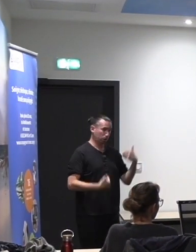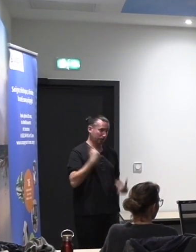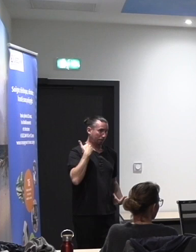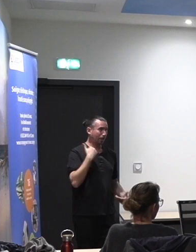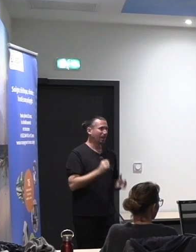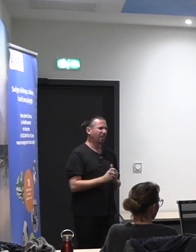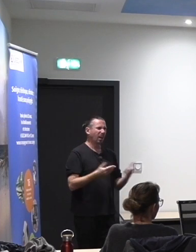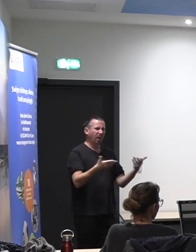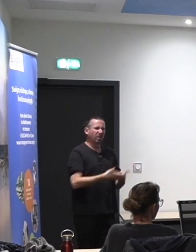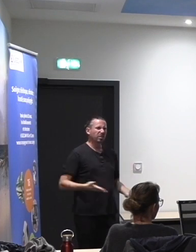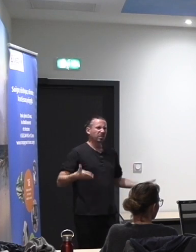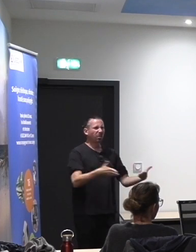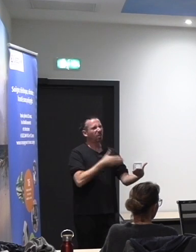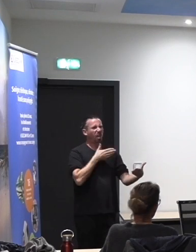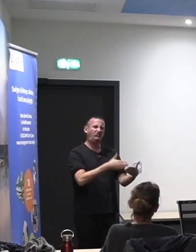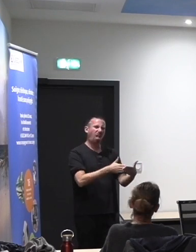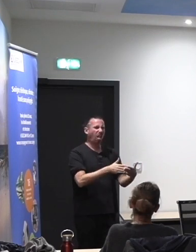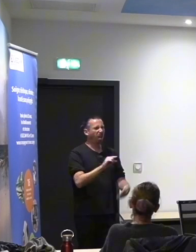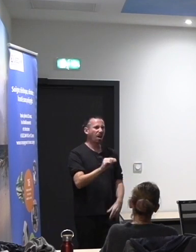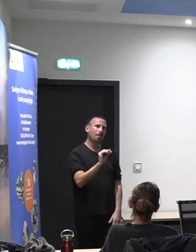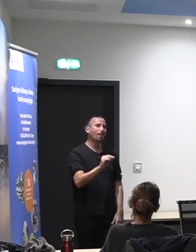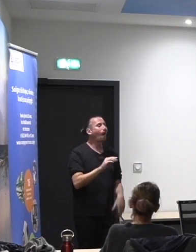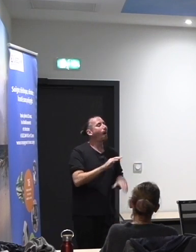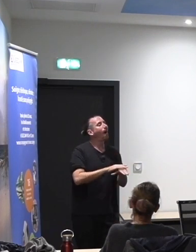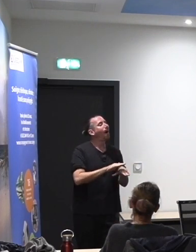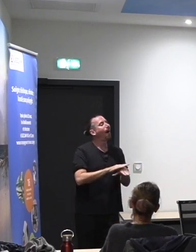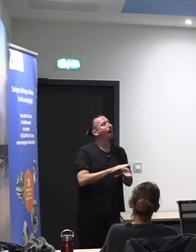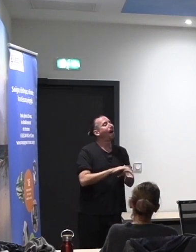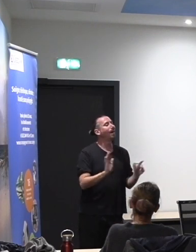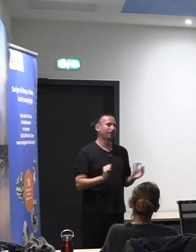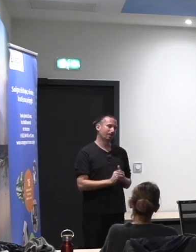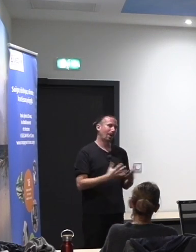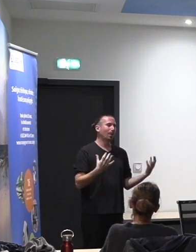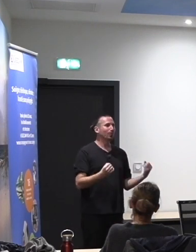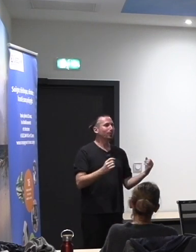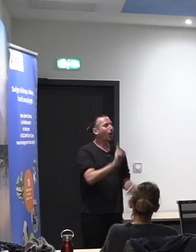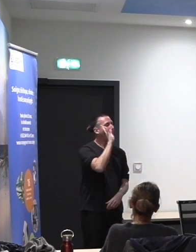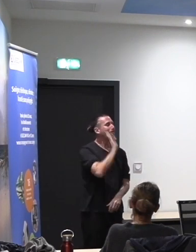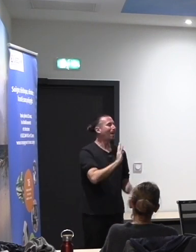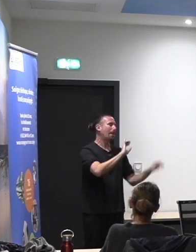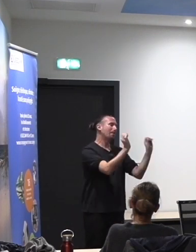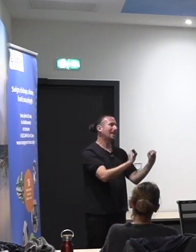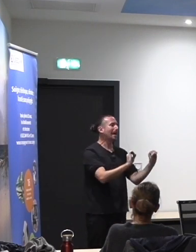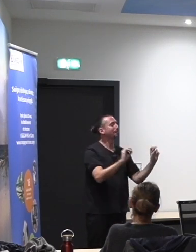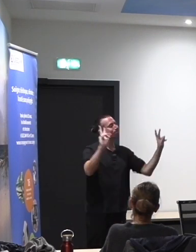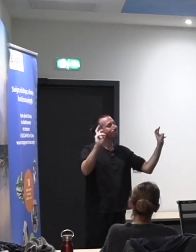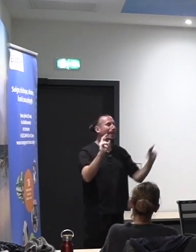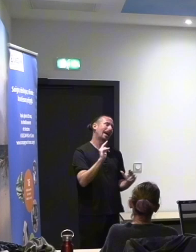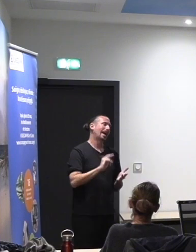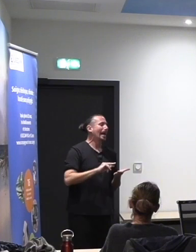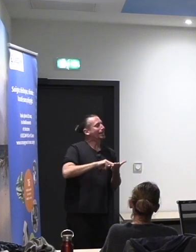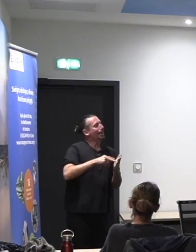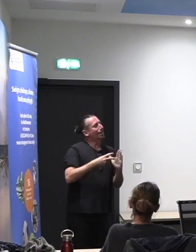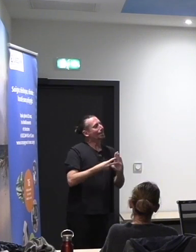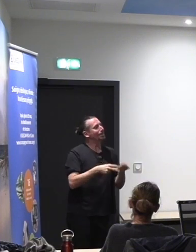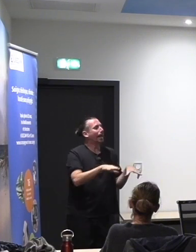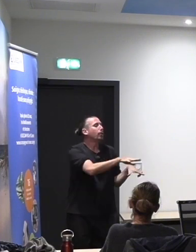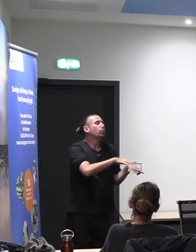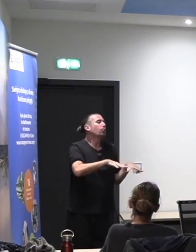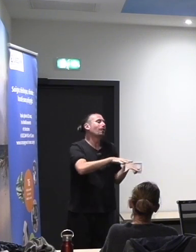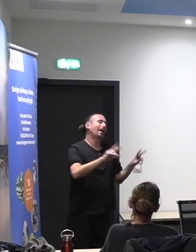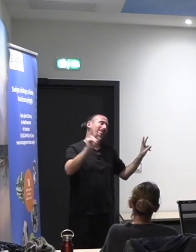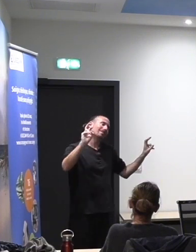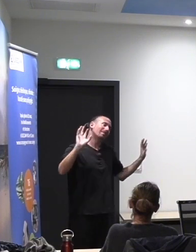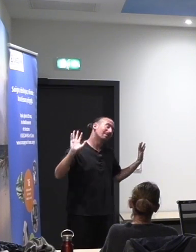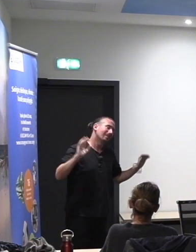Situation de handicap, ça fait un peu poli. Vous savez que les femmes de ménage, on les appelle des techniciennes de surface. Hein ? Bon, et j'ai fait une